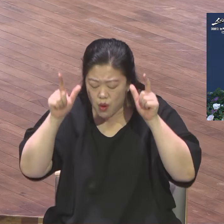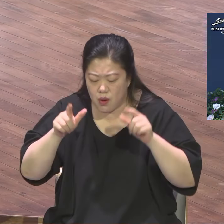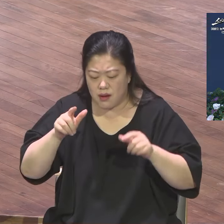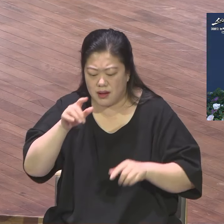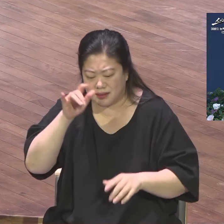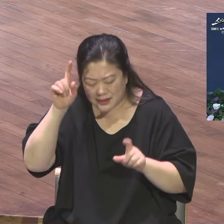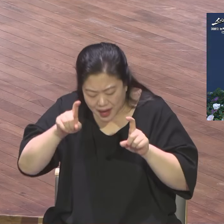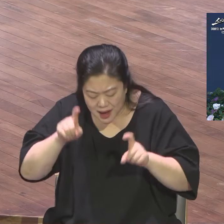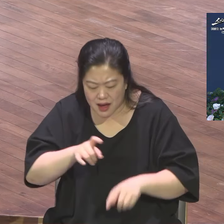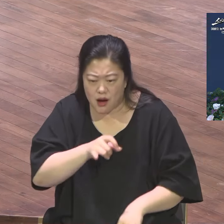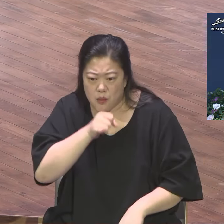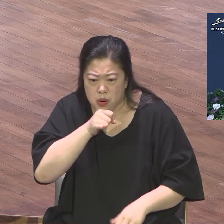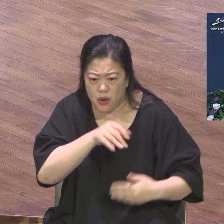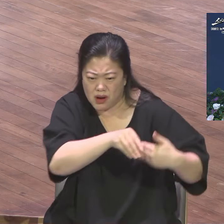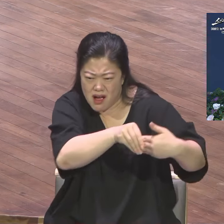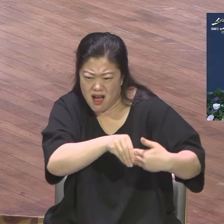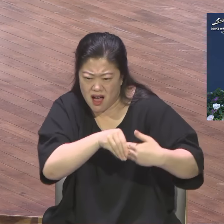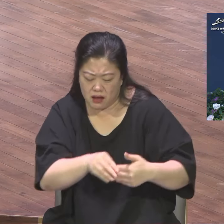형식적 종교생활,